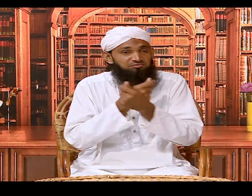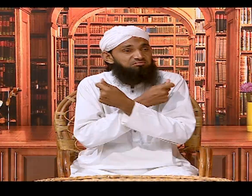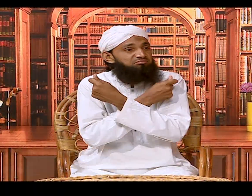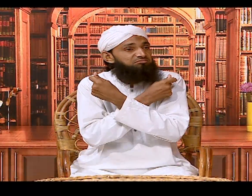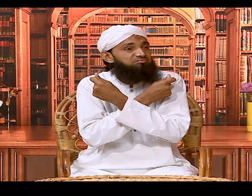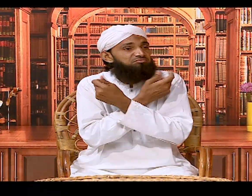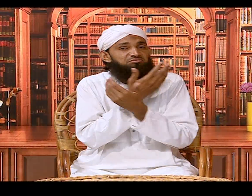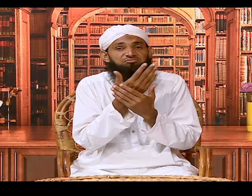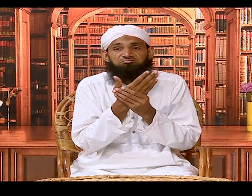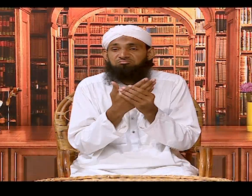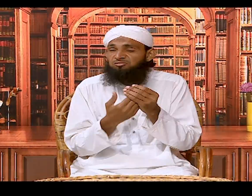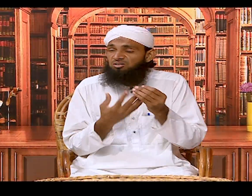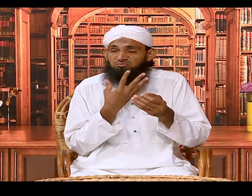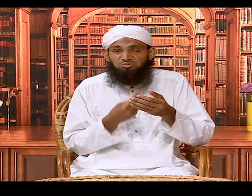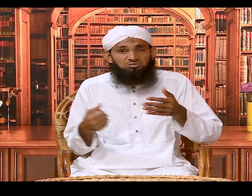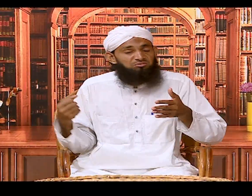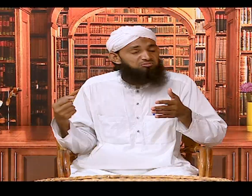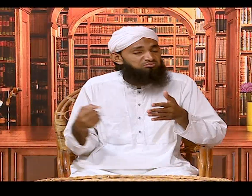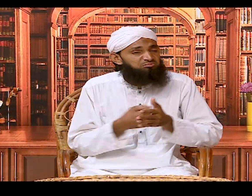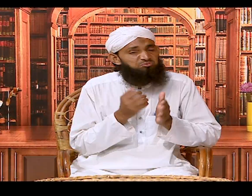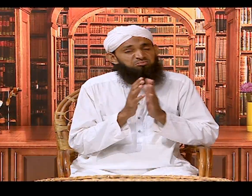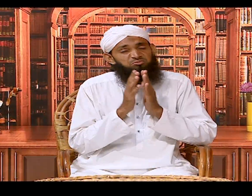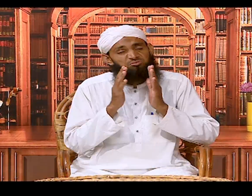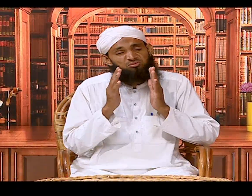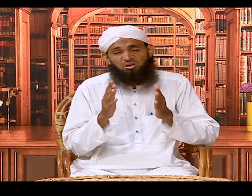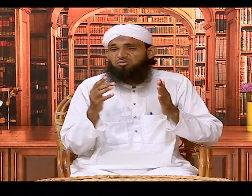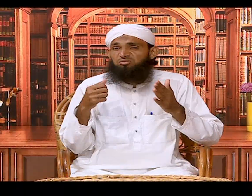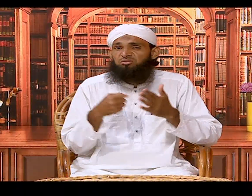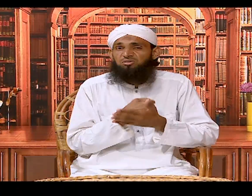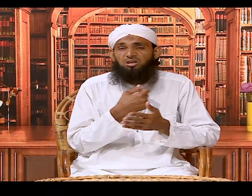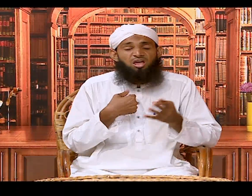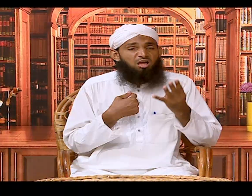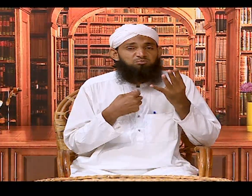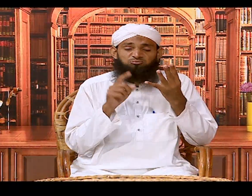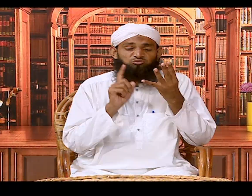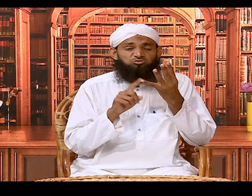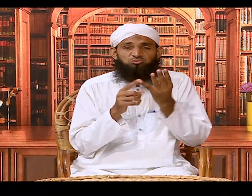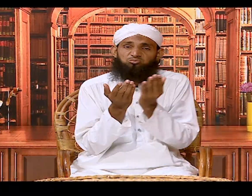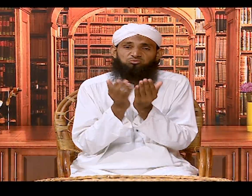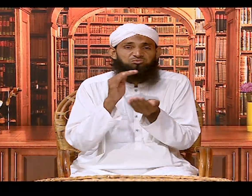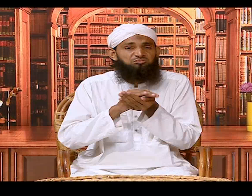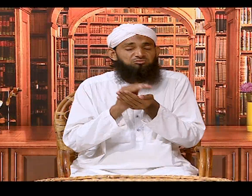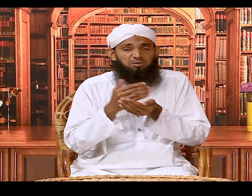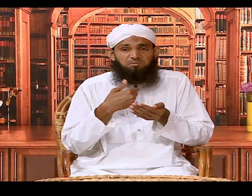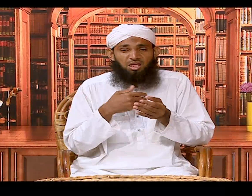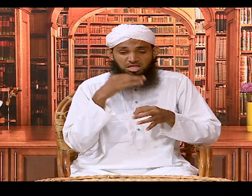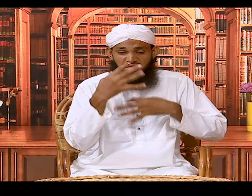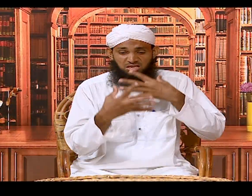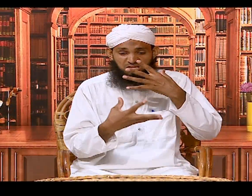بھی زائل ہو چکی ہے۔ افسوس، 100 کروڑ افسوس، اب صرف 4تھی دعا باقی ہے، یعنی میرا جہنم